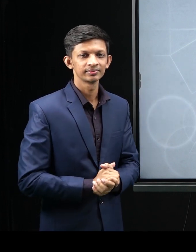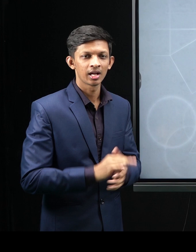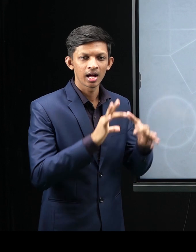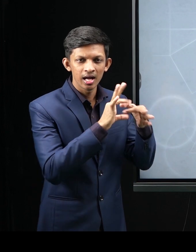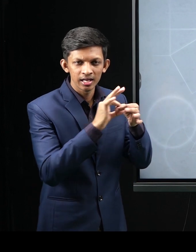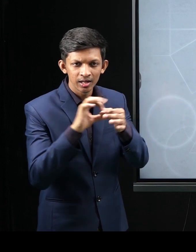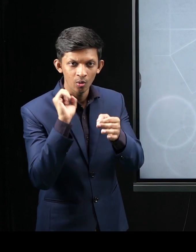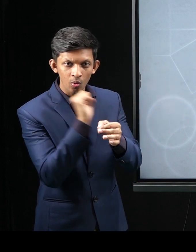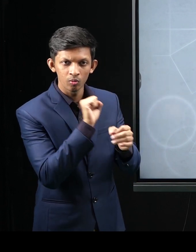సీక్వెన్స్,